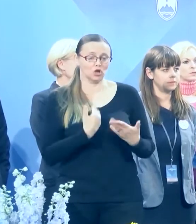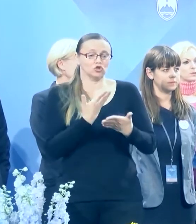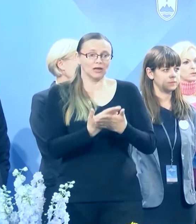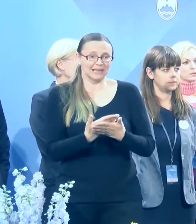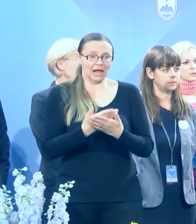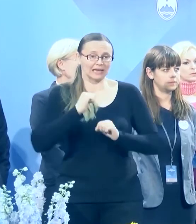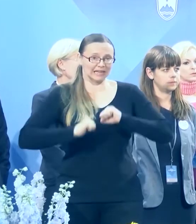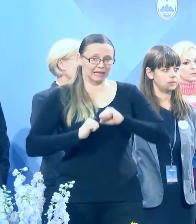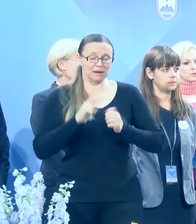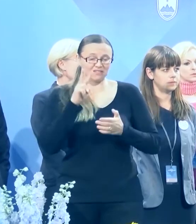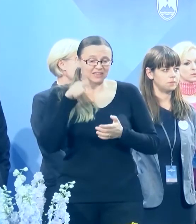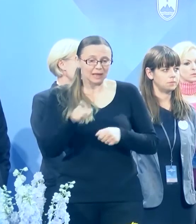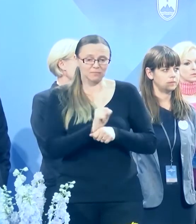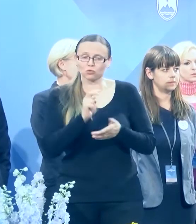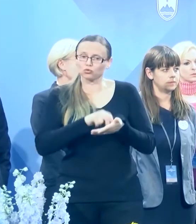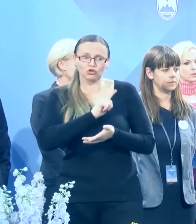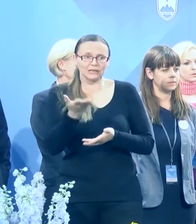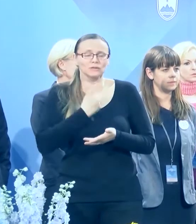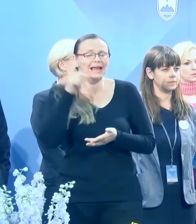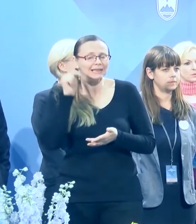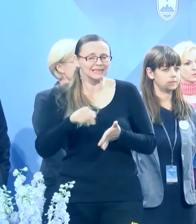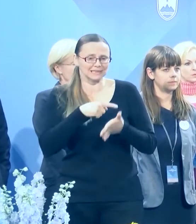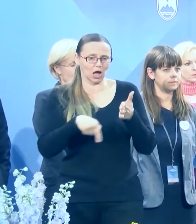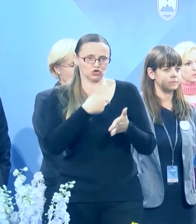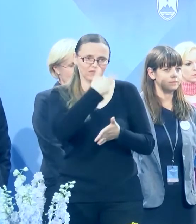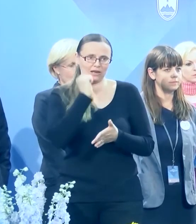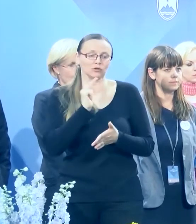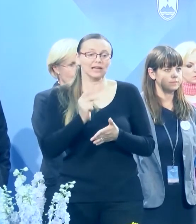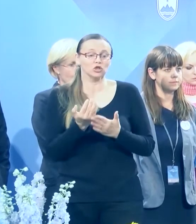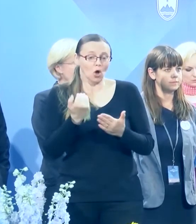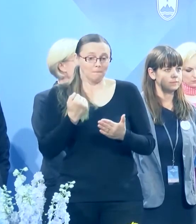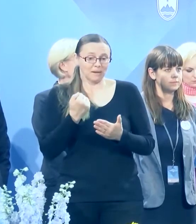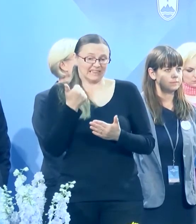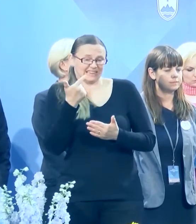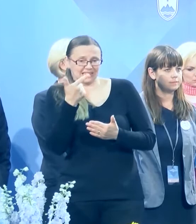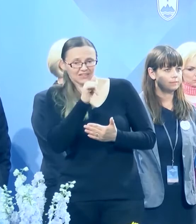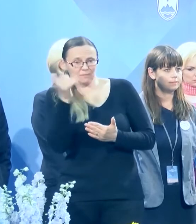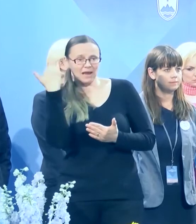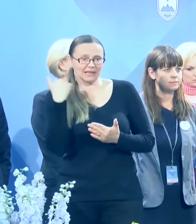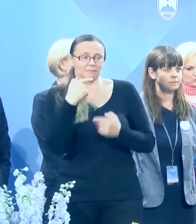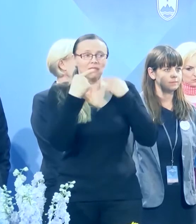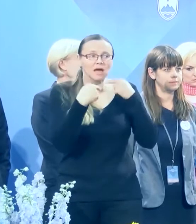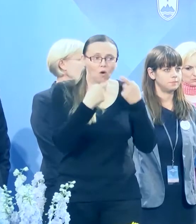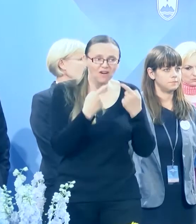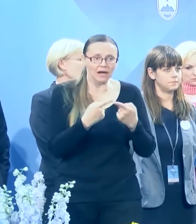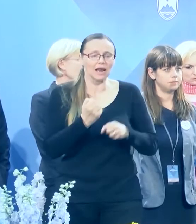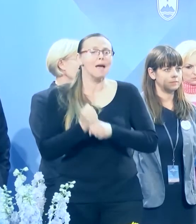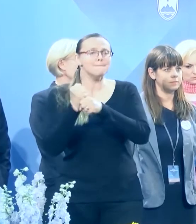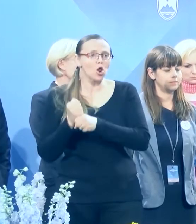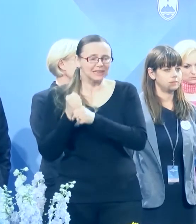trenutku še ni dosegla tistega števila ljudi, ki so pred letom, dvema letoma nagovarjali,